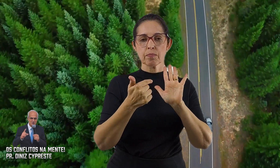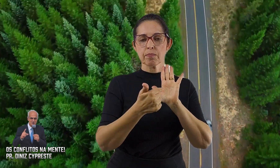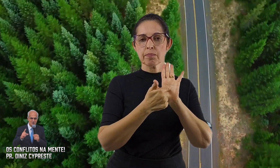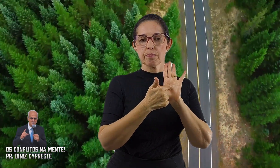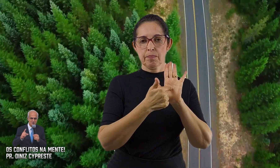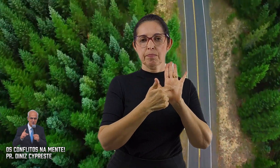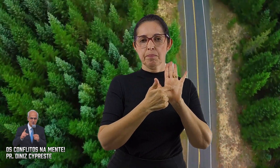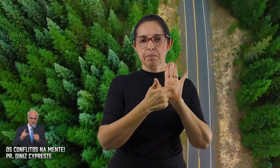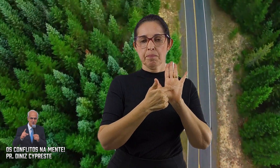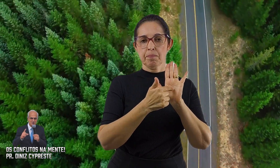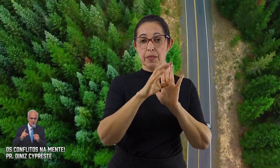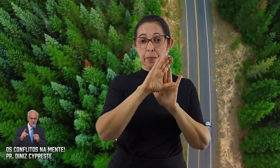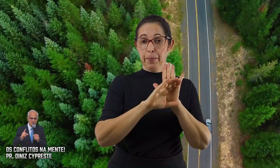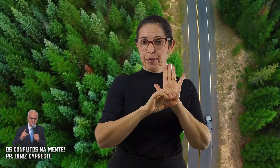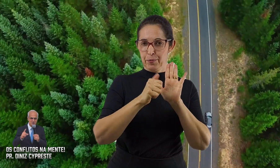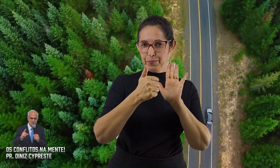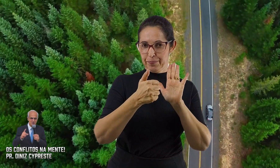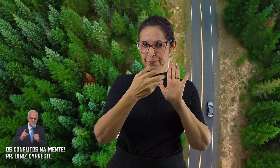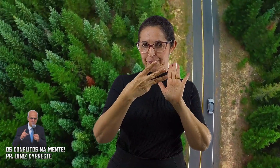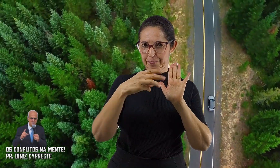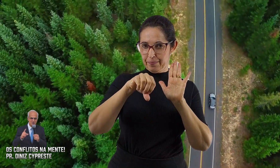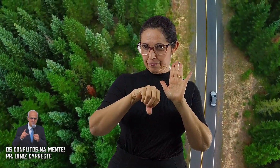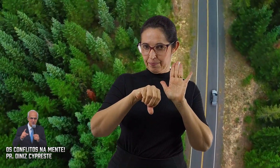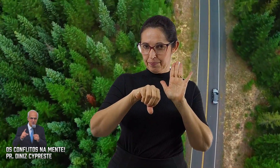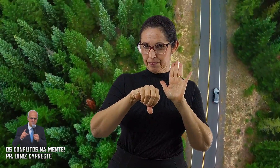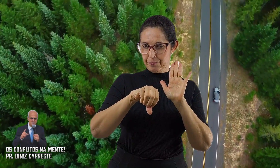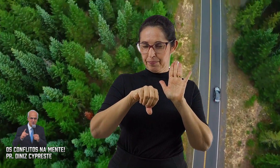Salmo 139,